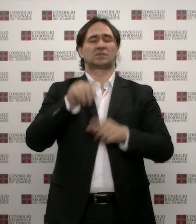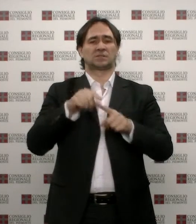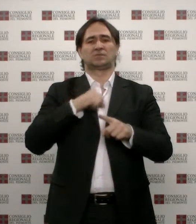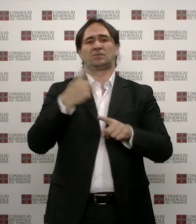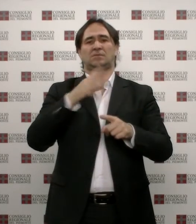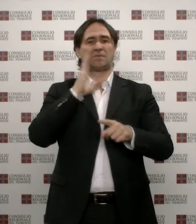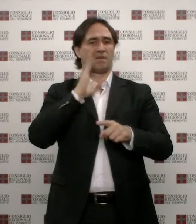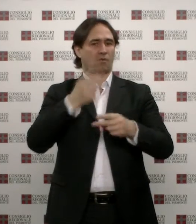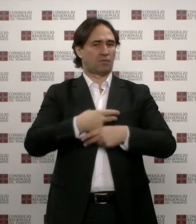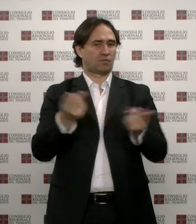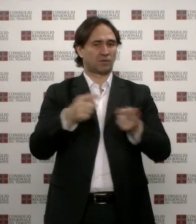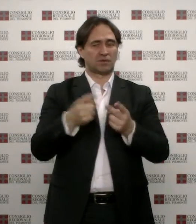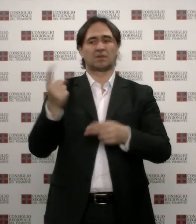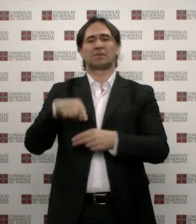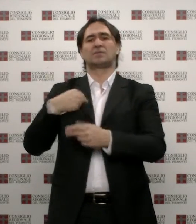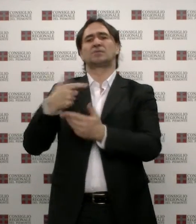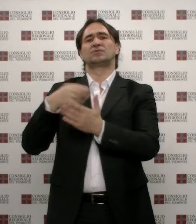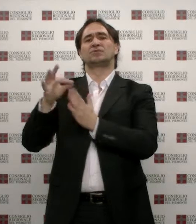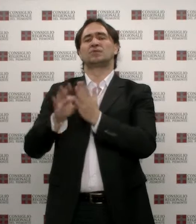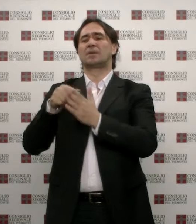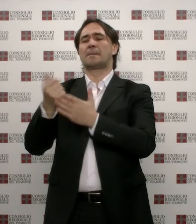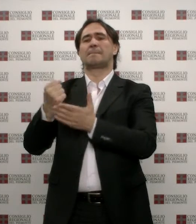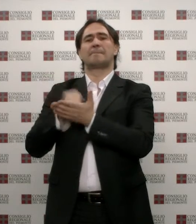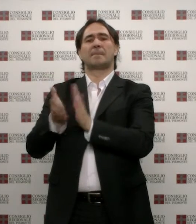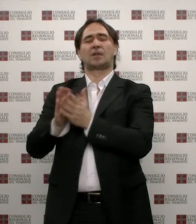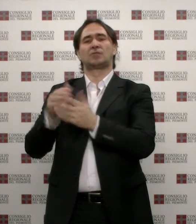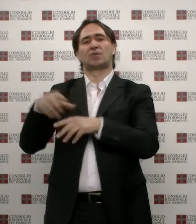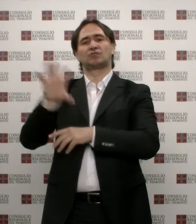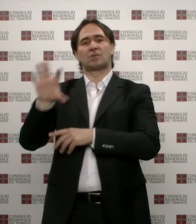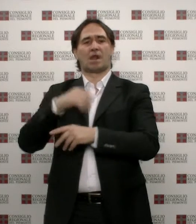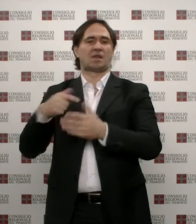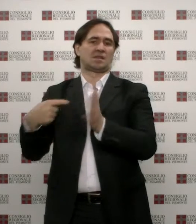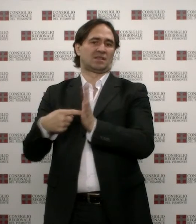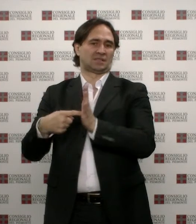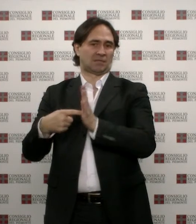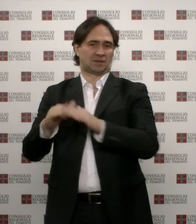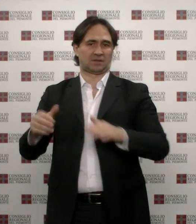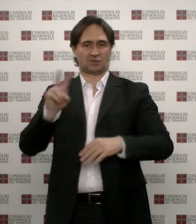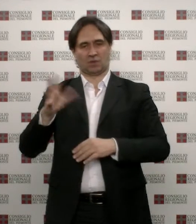e la definizione dei criteri relativi al patto regionale di stabilità per il 2015.